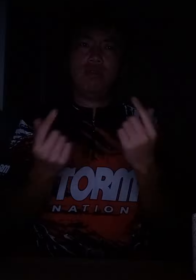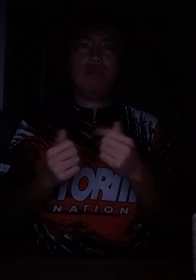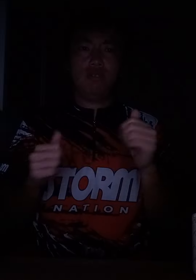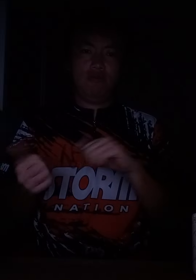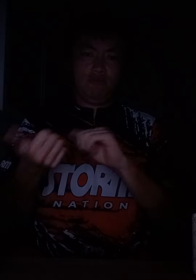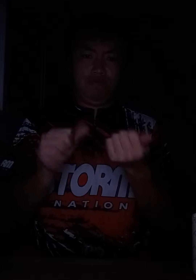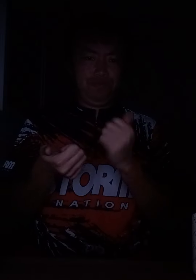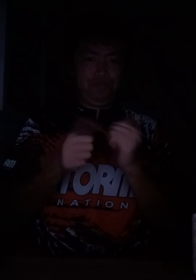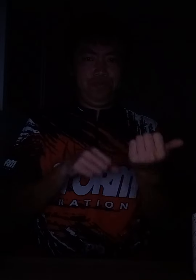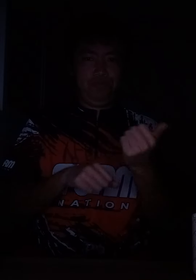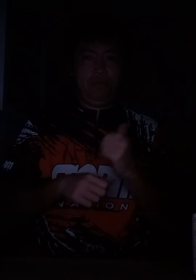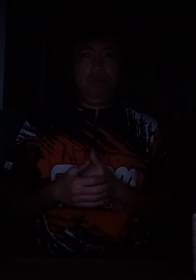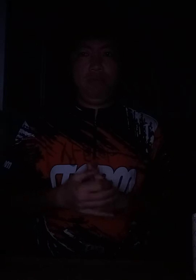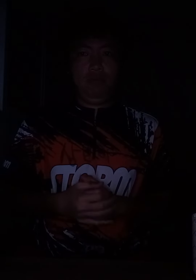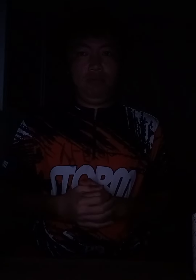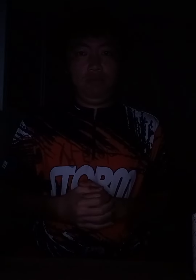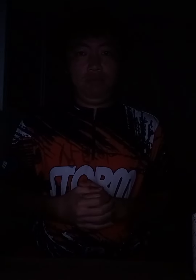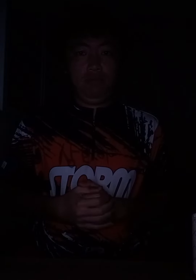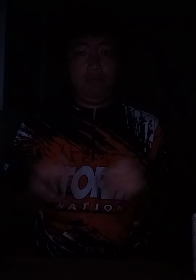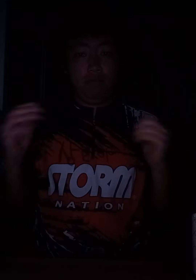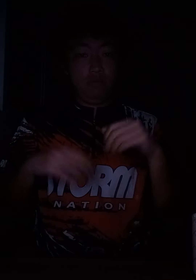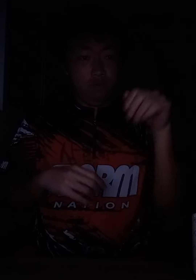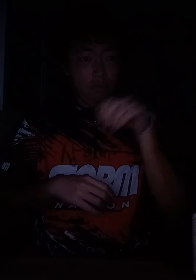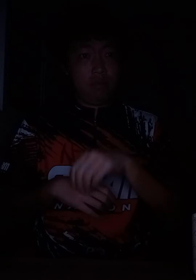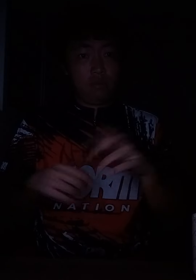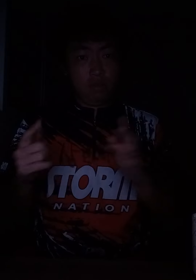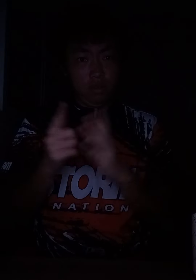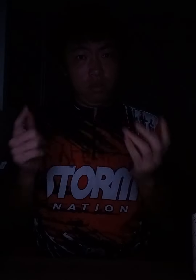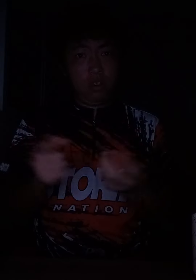끝내 숨졌습니다. 저쪽은 가정에서 골판지가 또